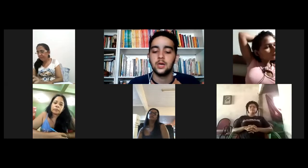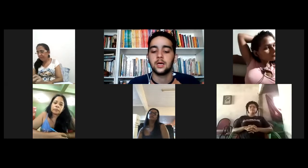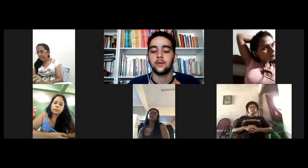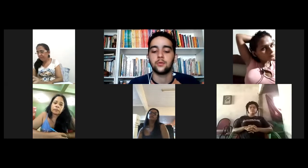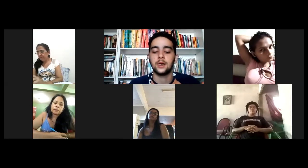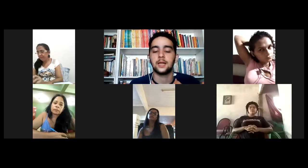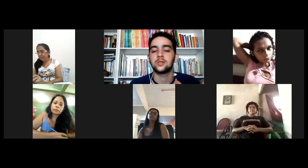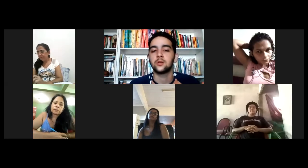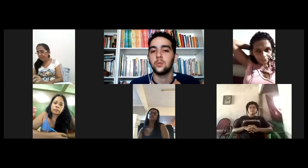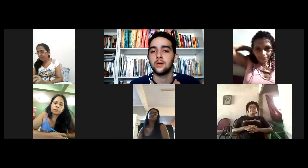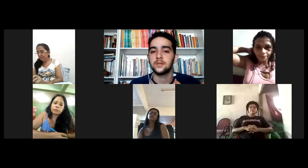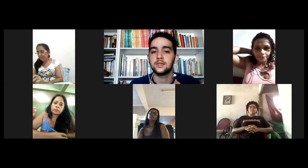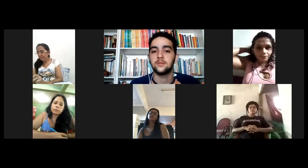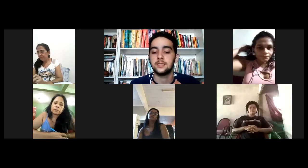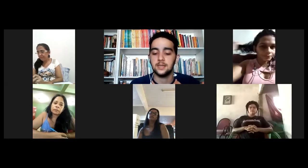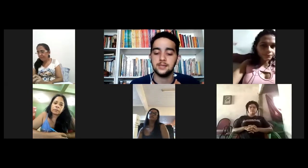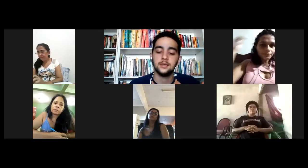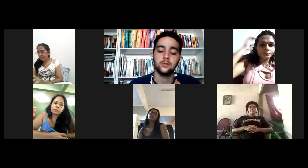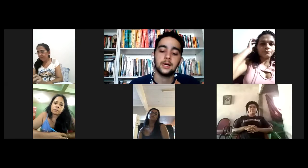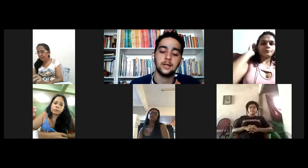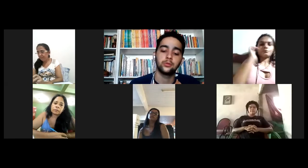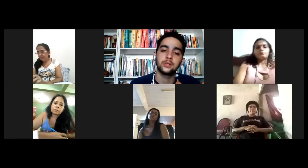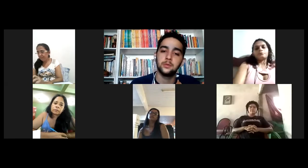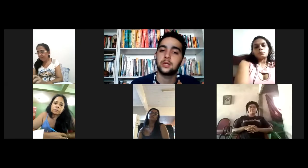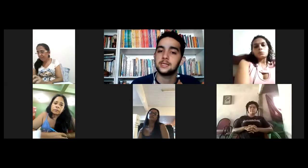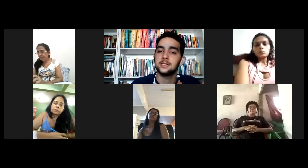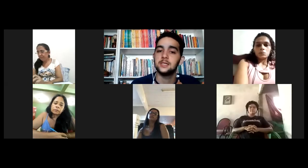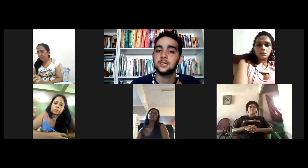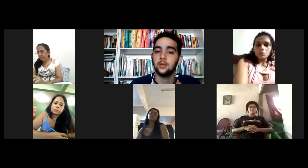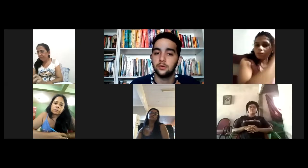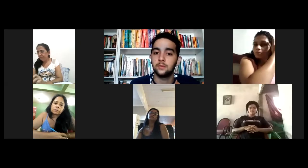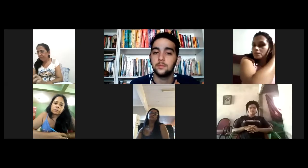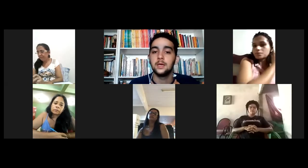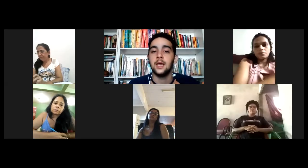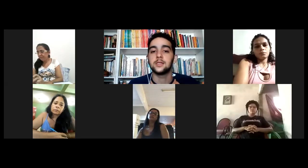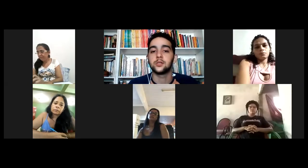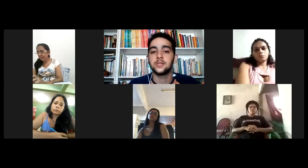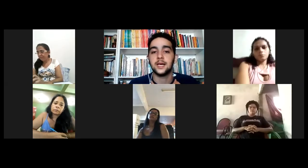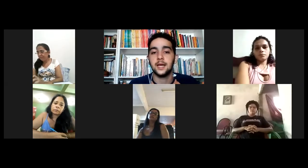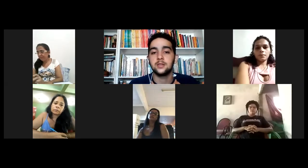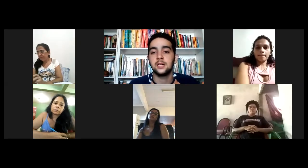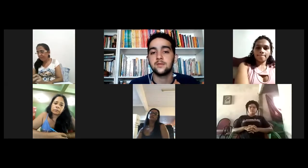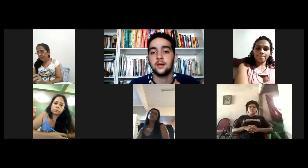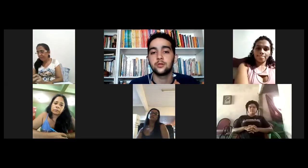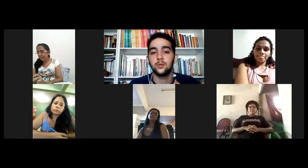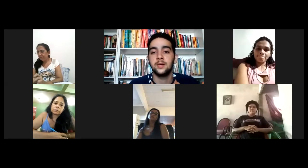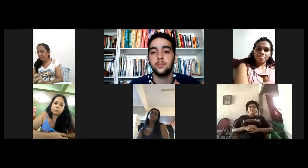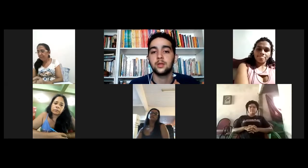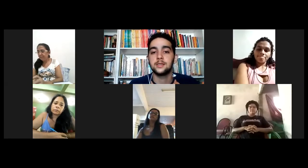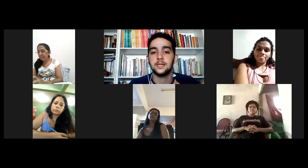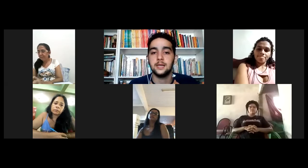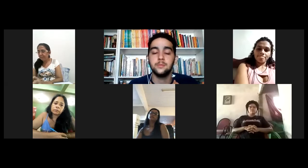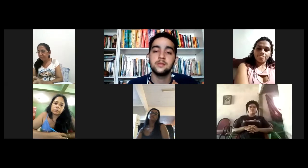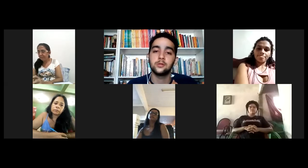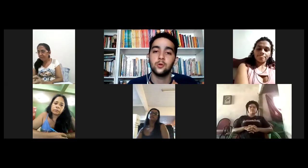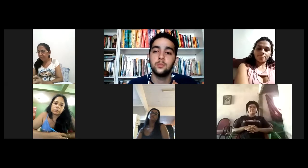decretos, que foi o Decreto 5.926 e o Decreto 12.319. Esses 2 decretos, eles falam sobre a